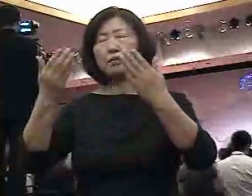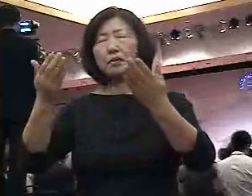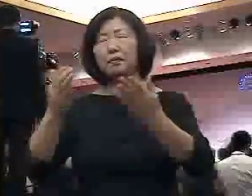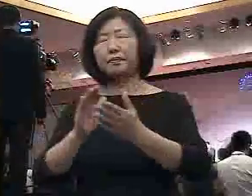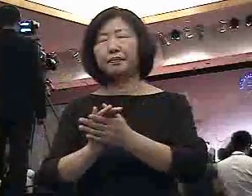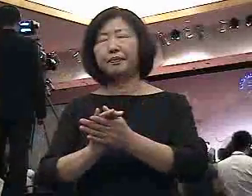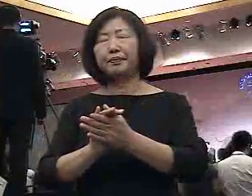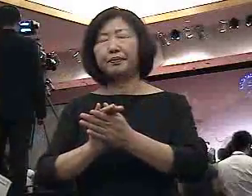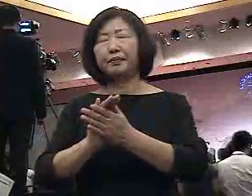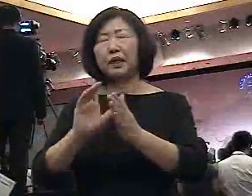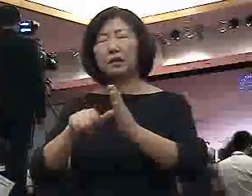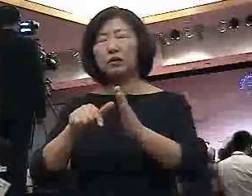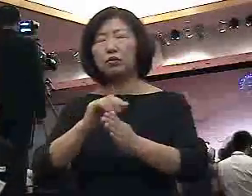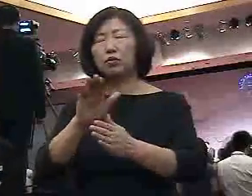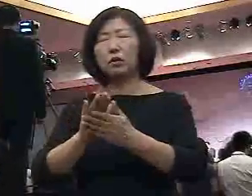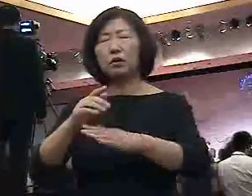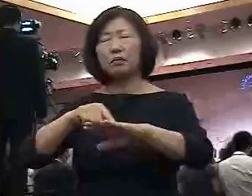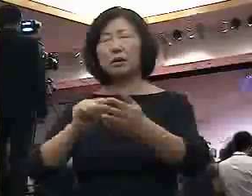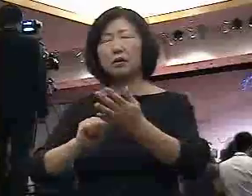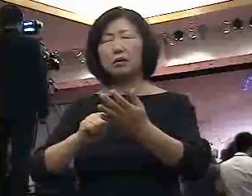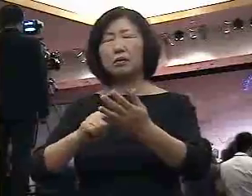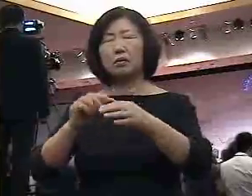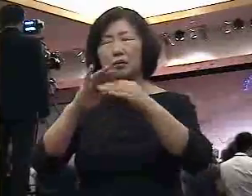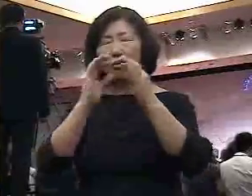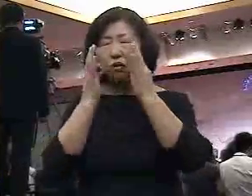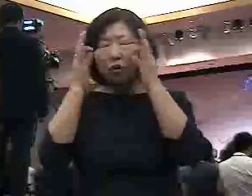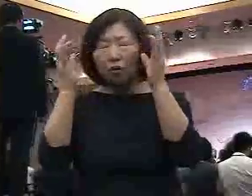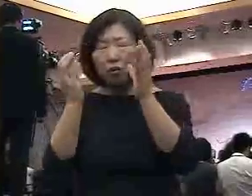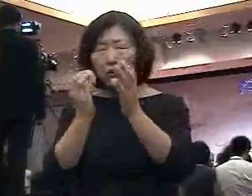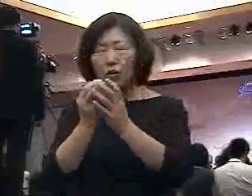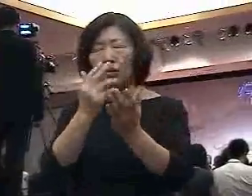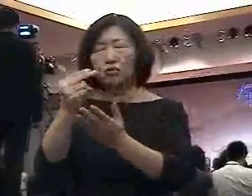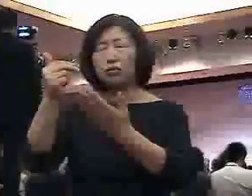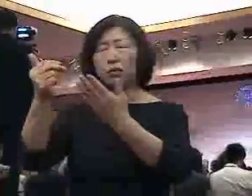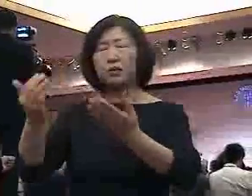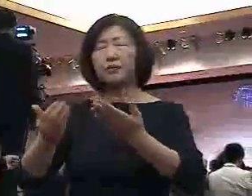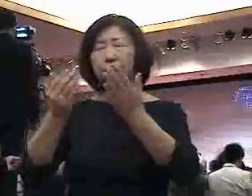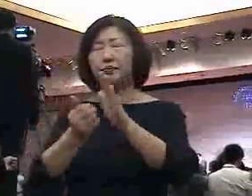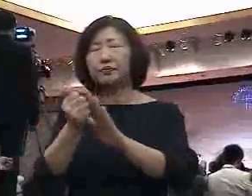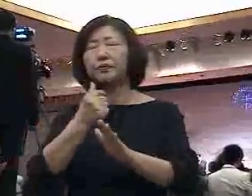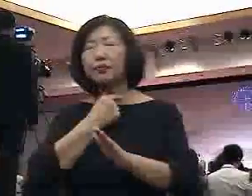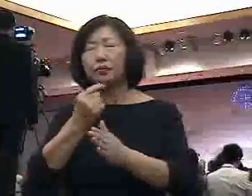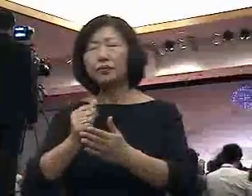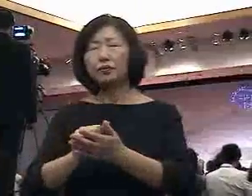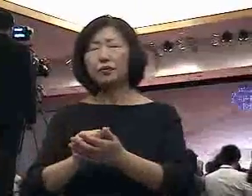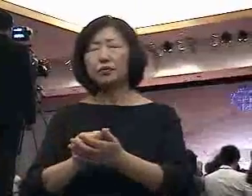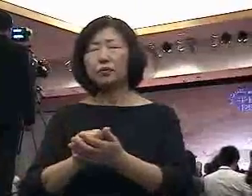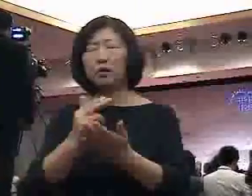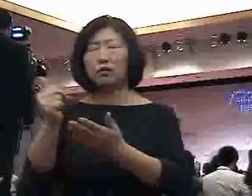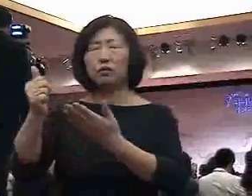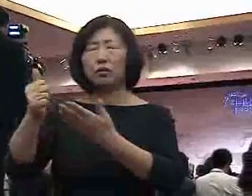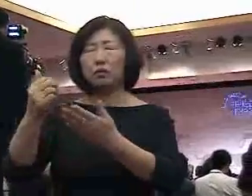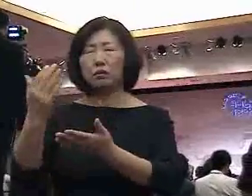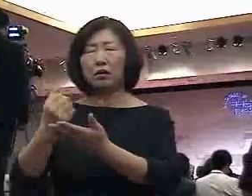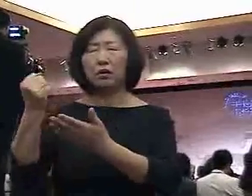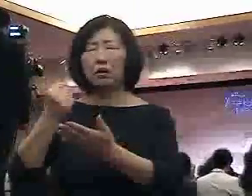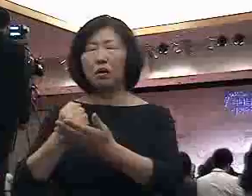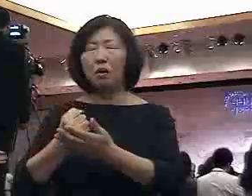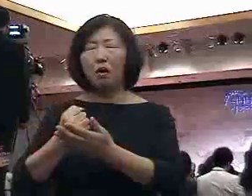감사드립니다. 이 시간 우리의 마음과 정성을 모두 주께 드리기를 소원합니다. 주께서